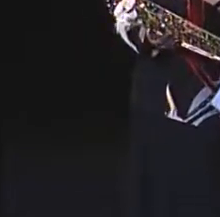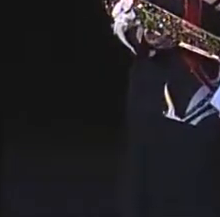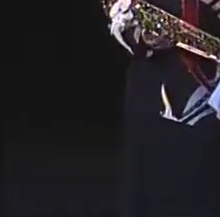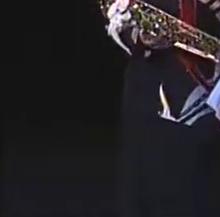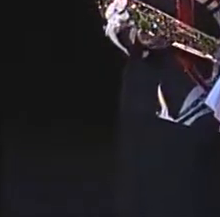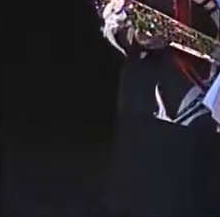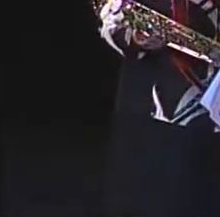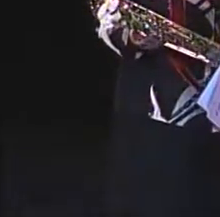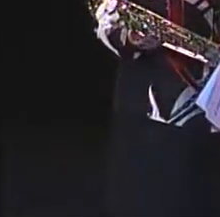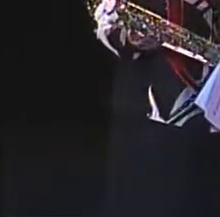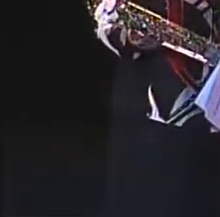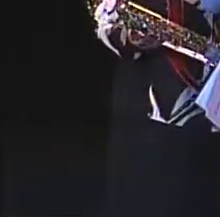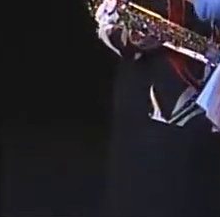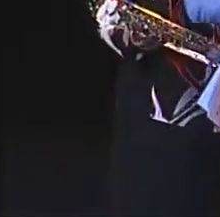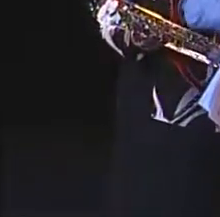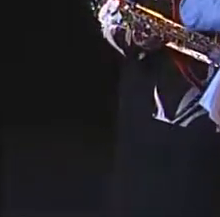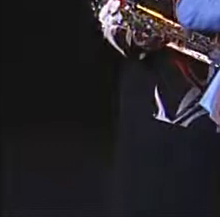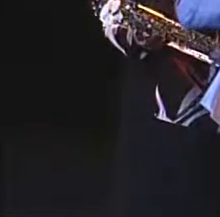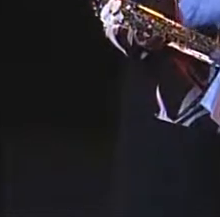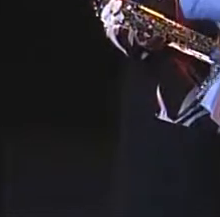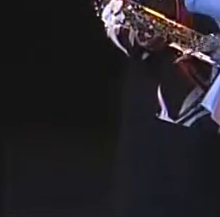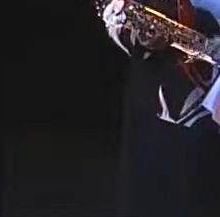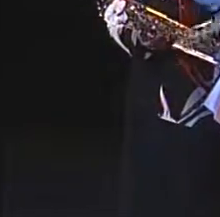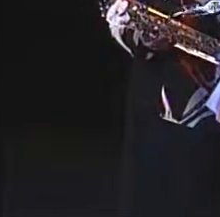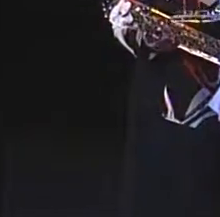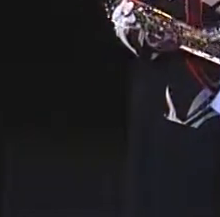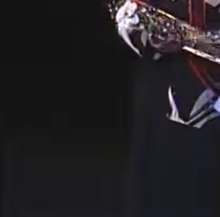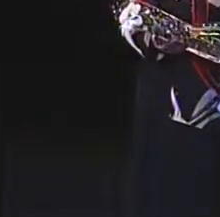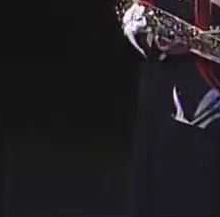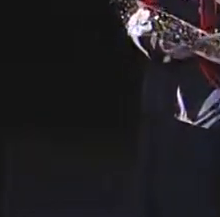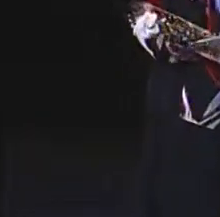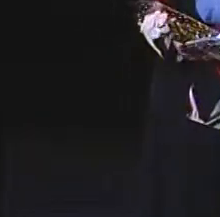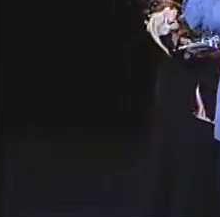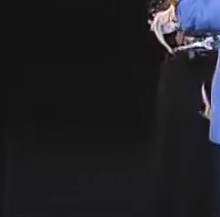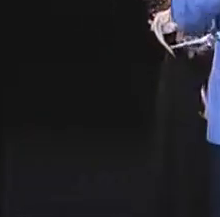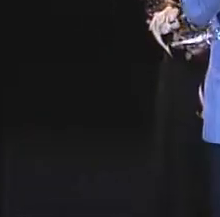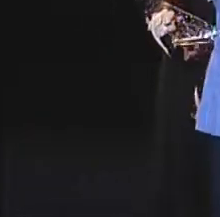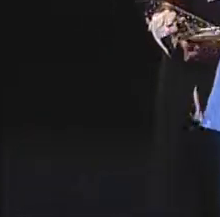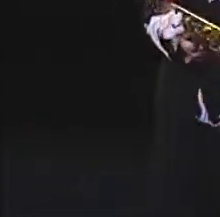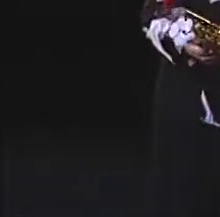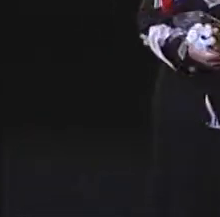Повірте, я дуже старався, щоб в далекому Китаї замайорів прапор України.